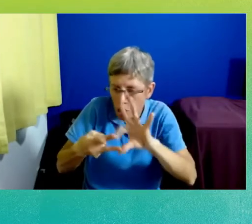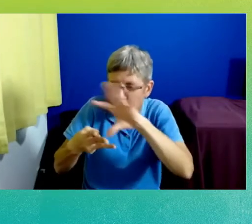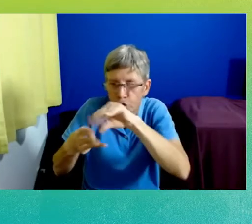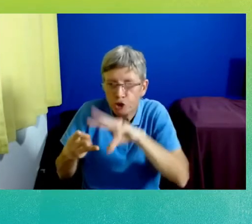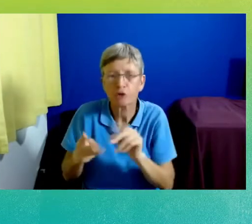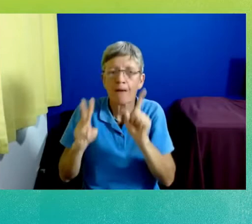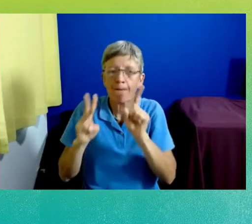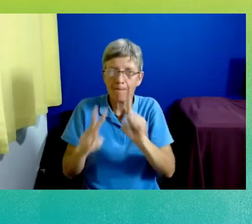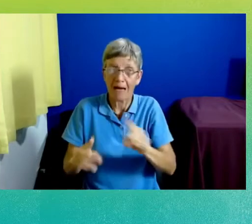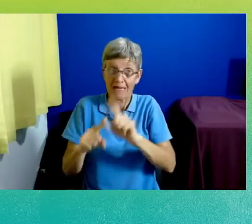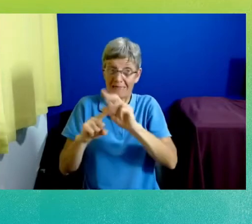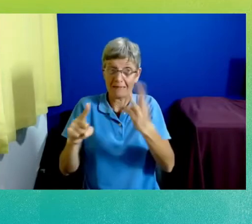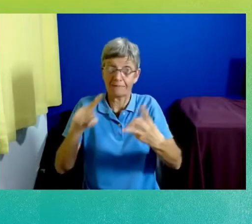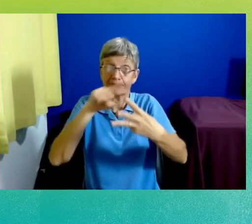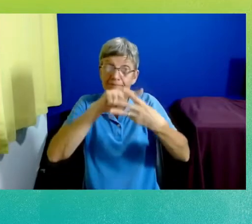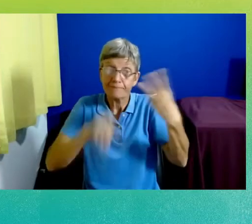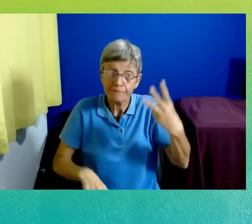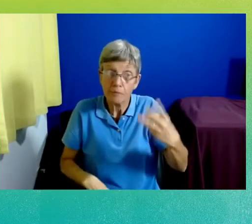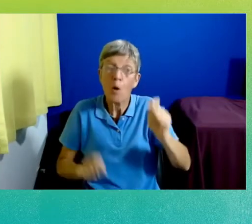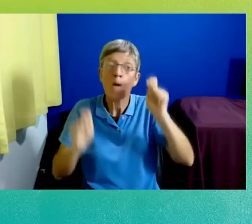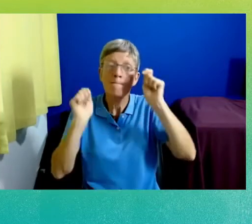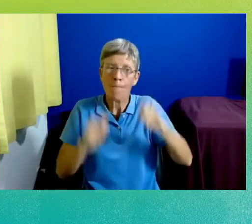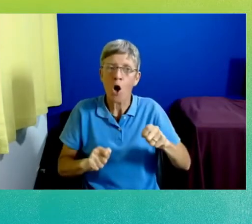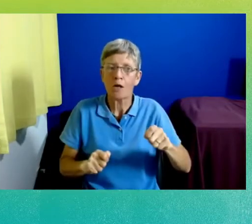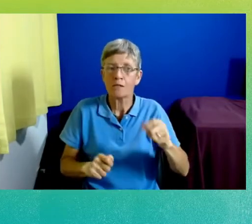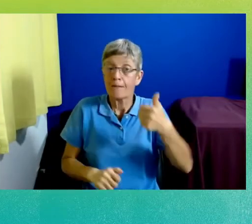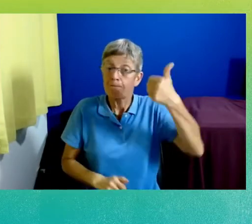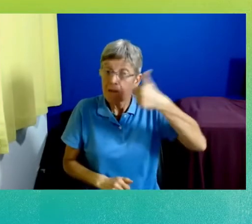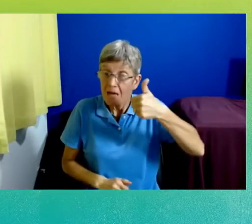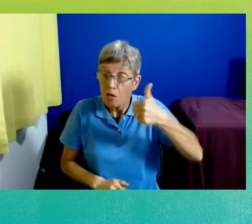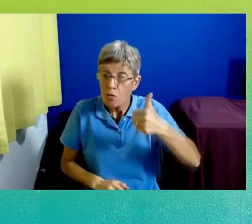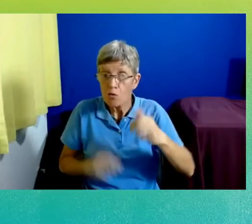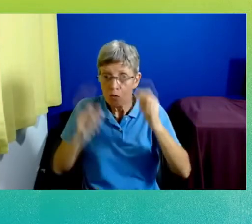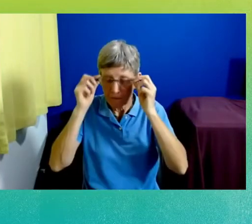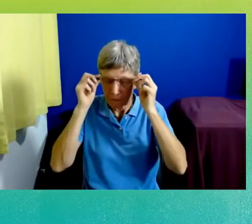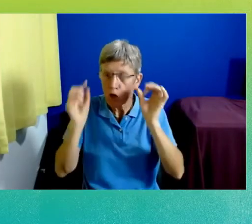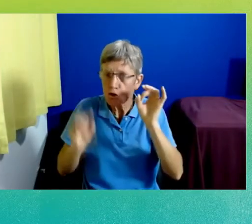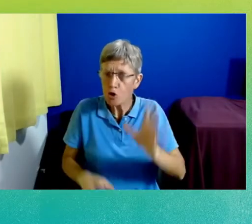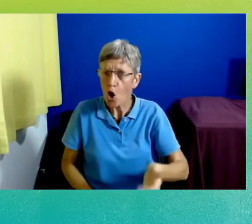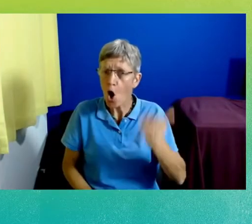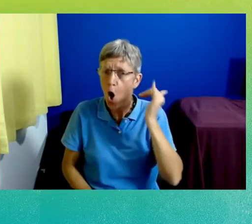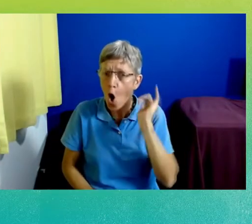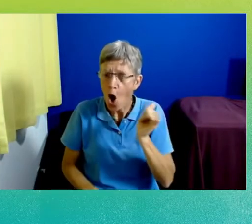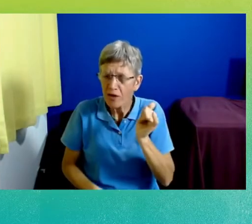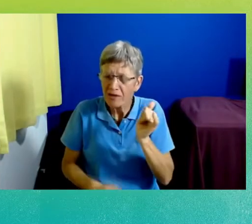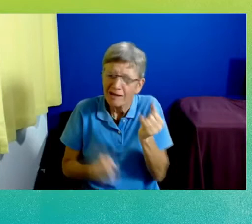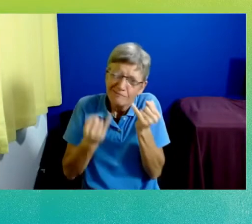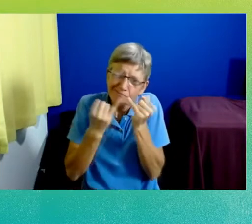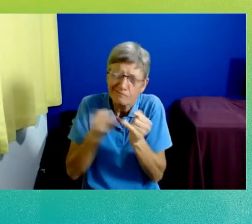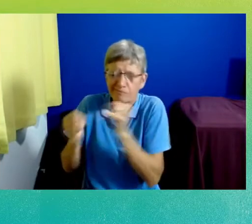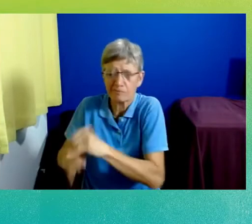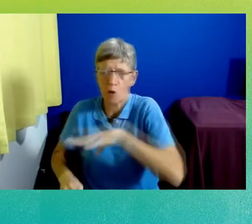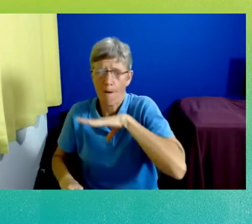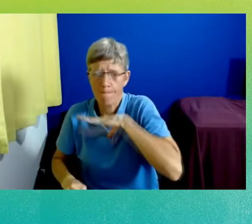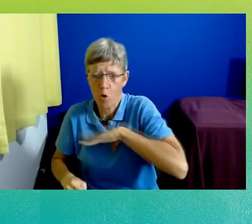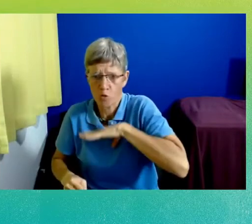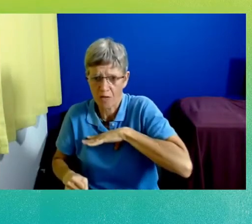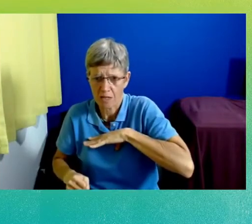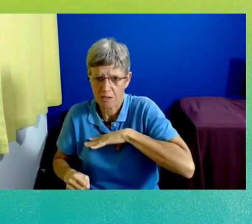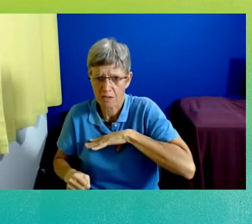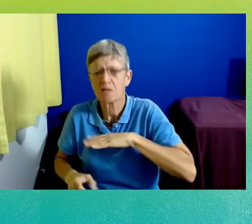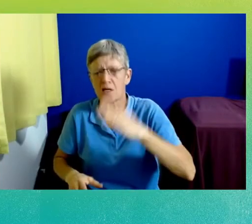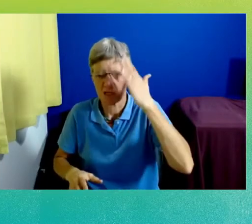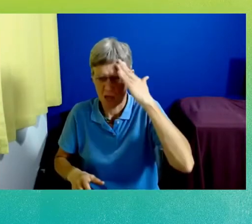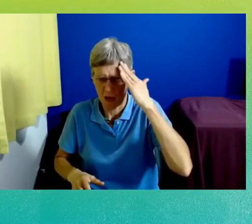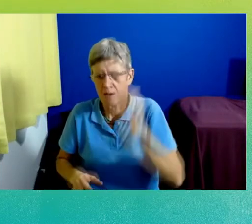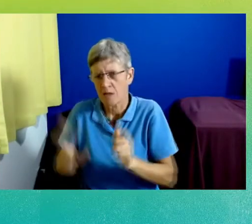e podemos também escolher um desses gêneros, e também podemos misturar eles. Primeiro, às